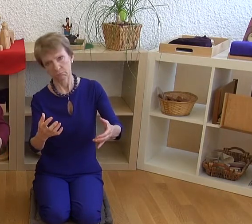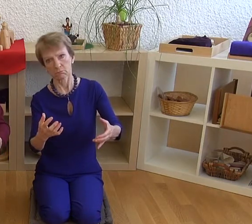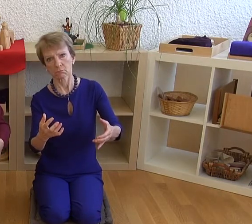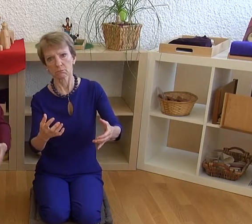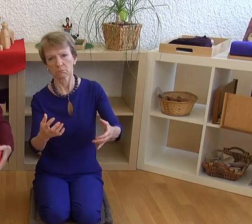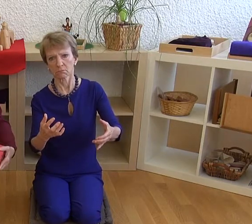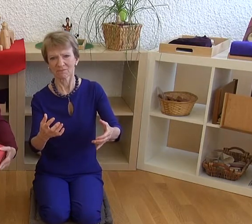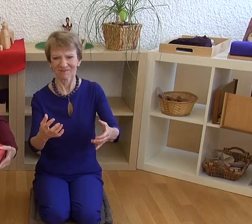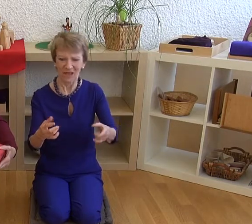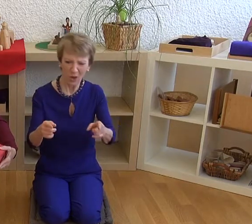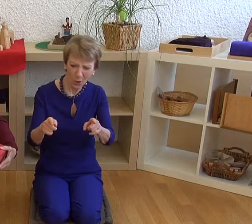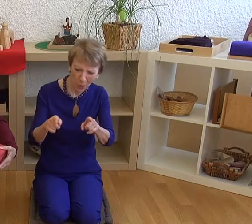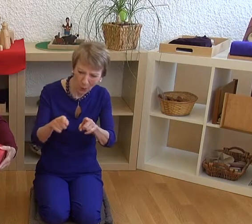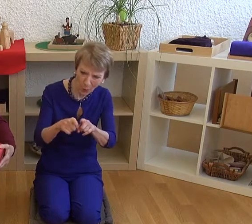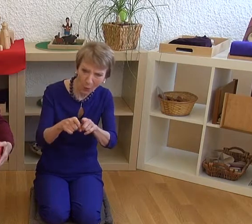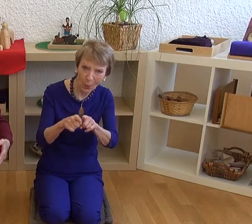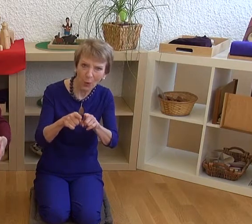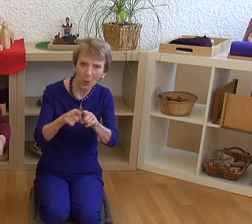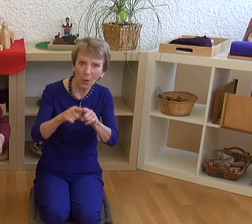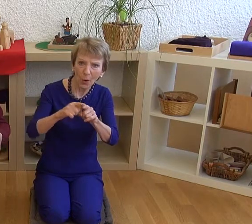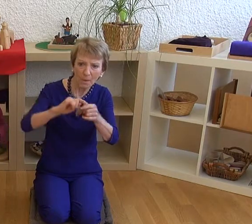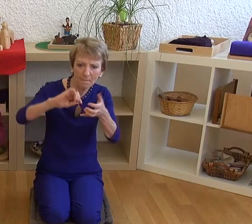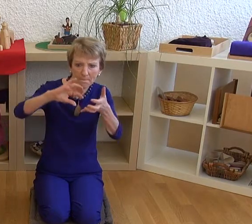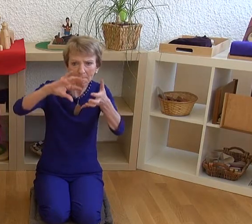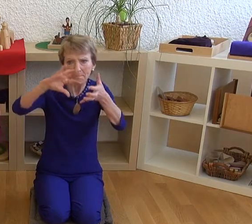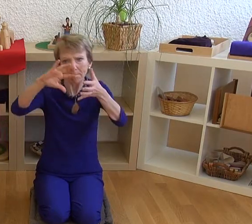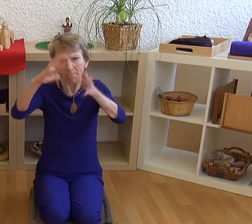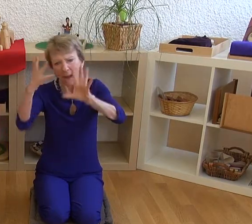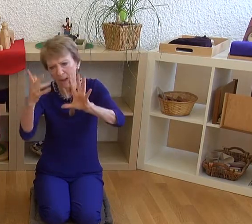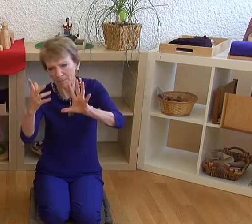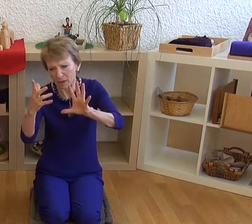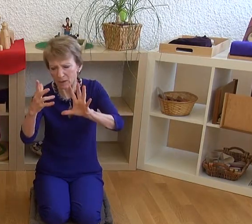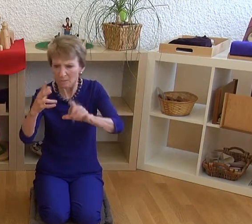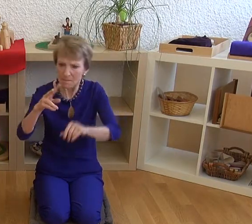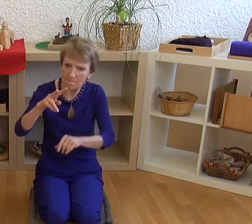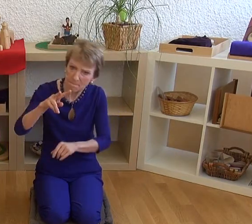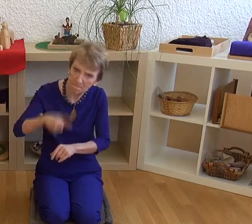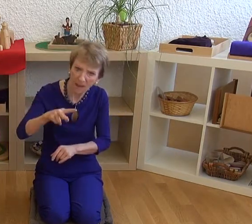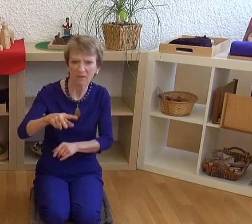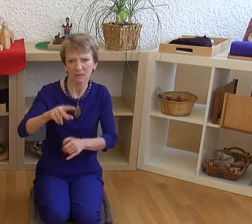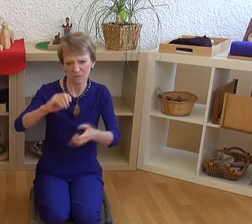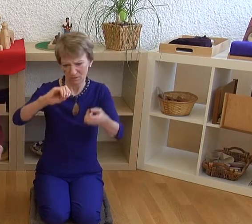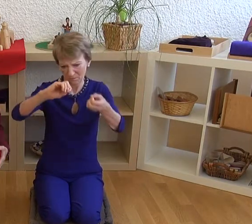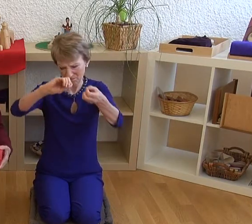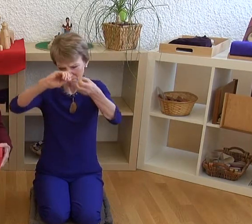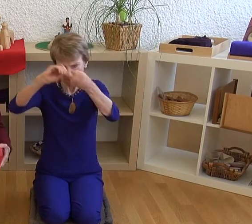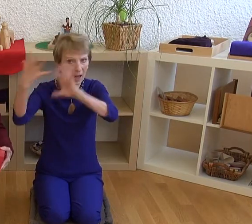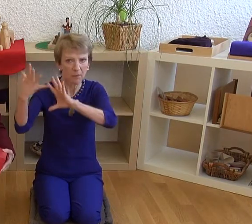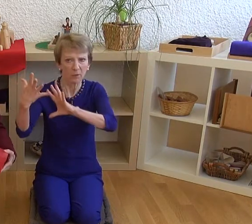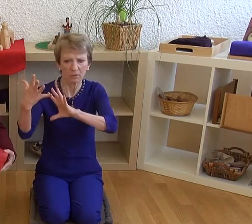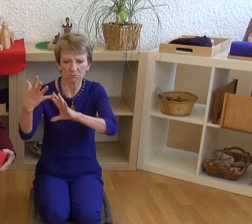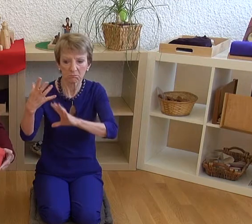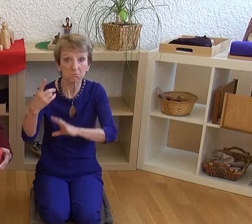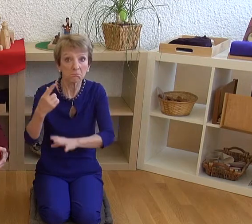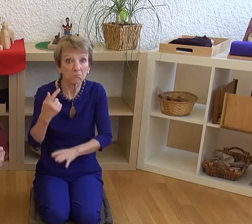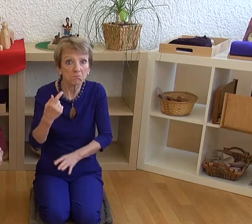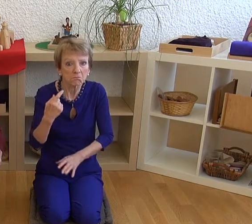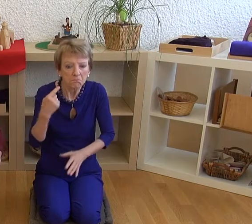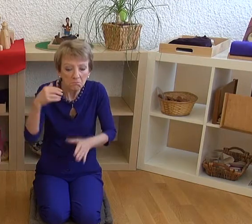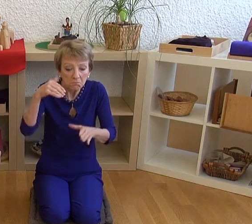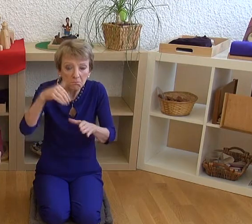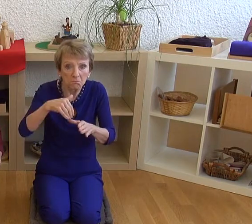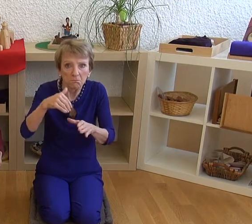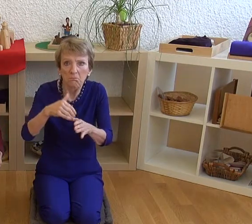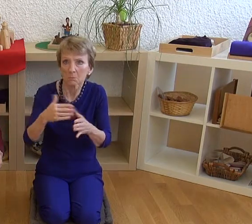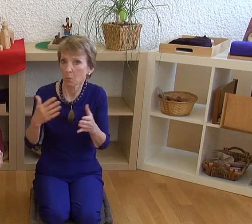C'est comme une parabole, mais pas tout à fait une parabole. Je me demande ce que nous allons trouver.